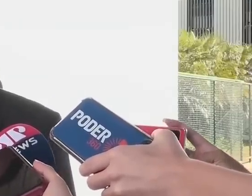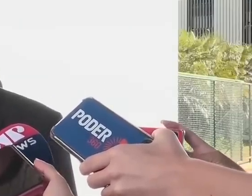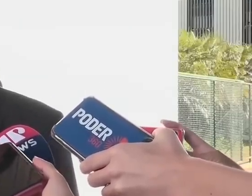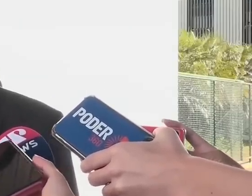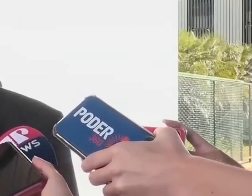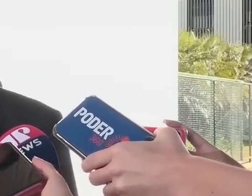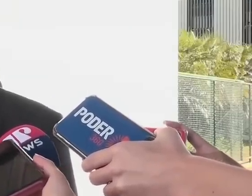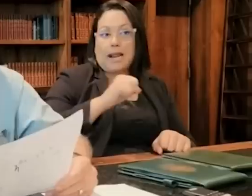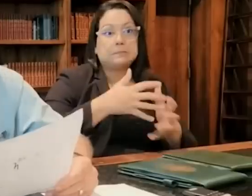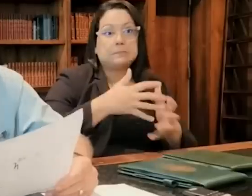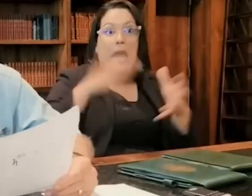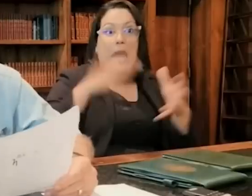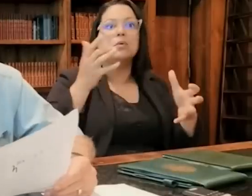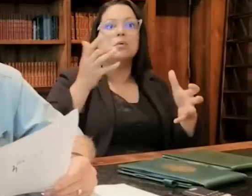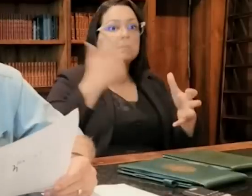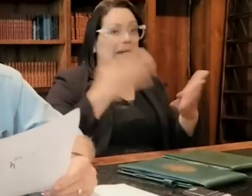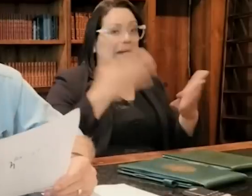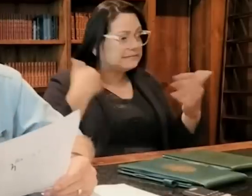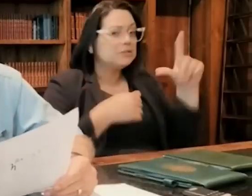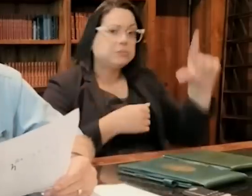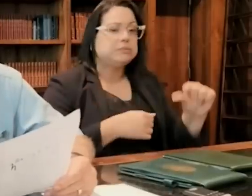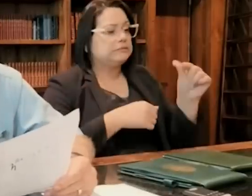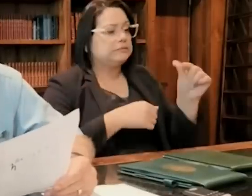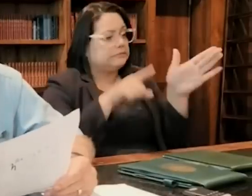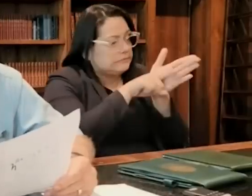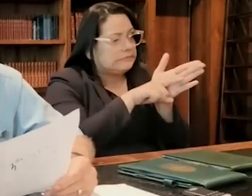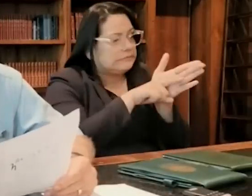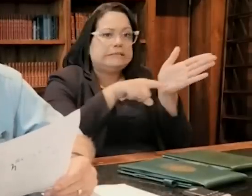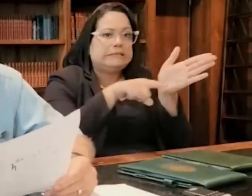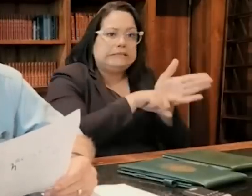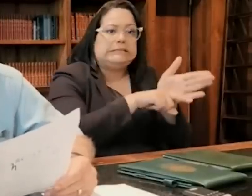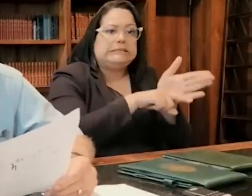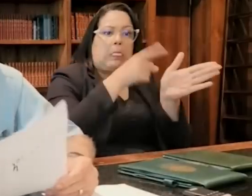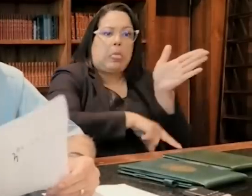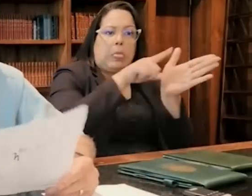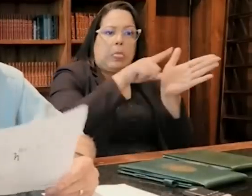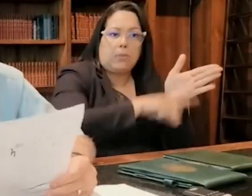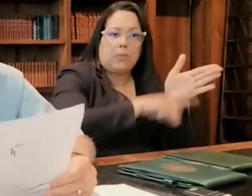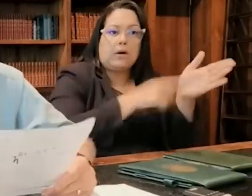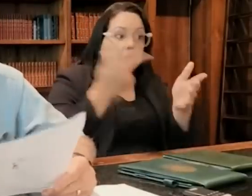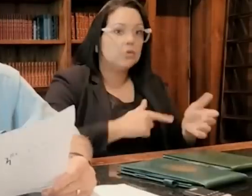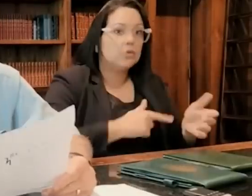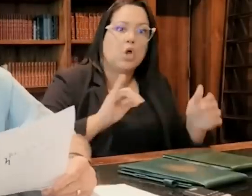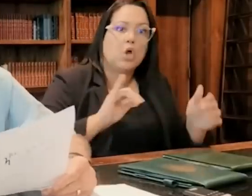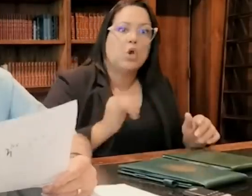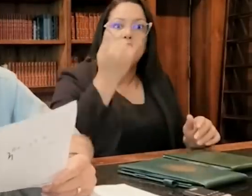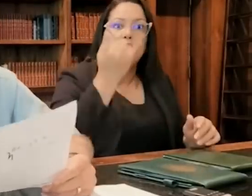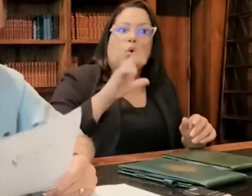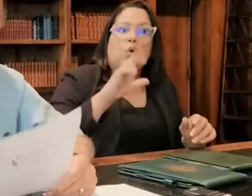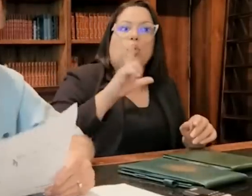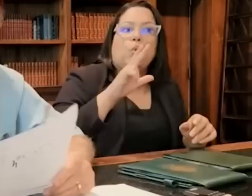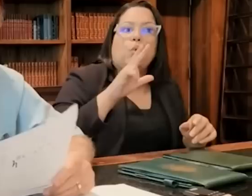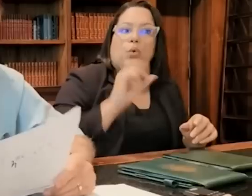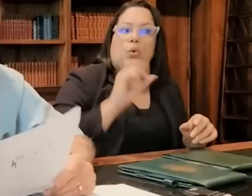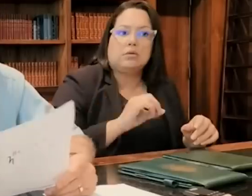oficial de fim de ano. Já a despedida do presidente Jair Bolsonaro foi realizada ontem, antes da viagem, na última live do